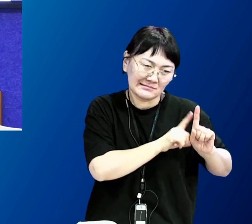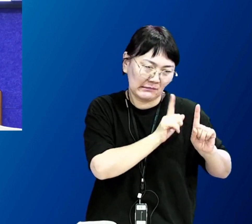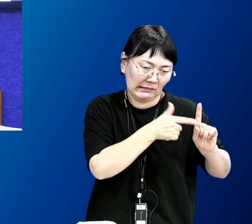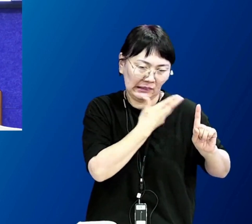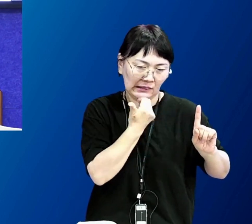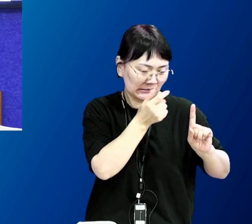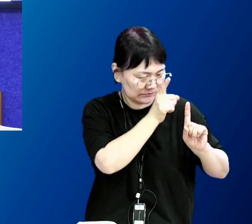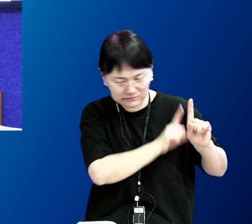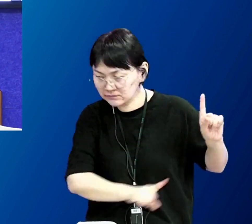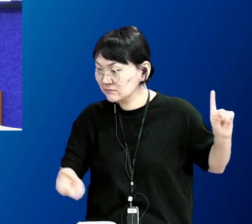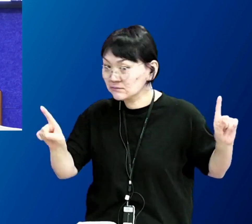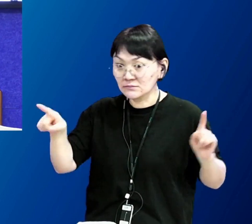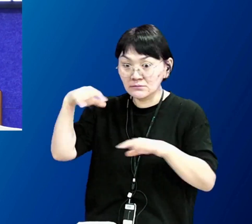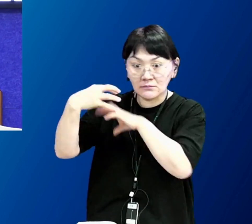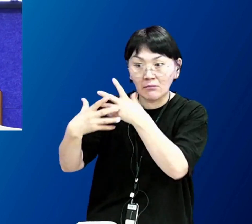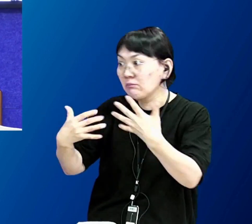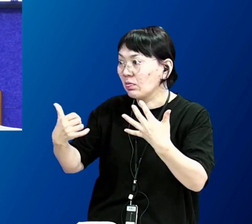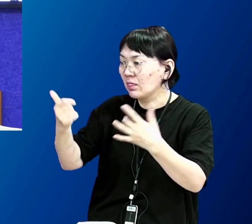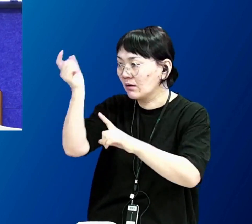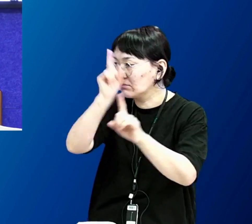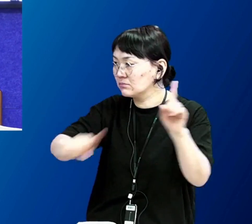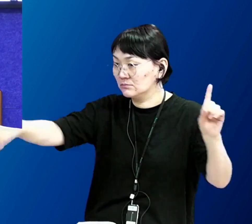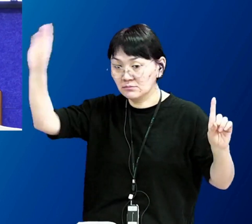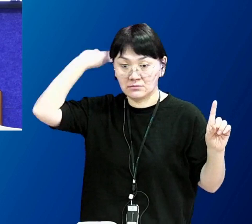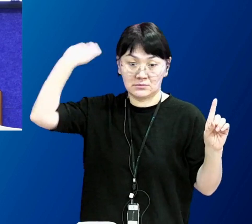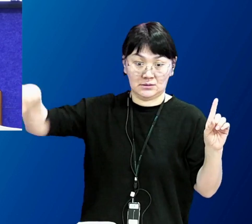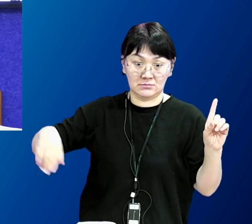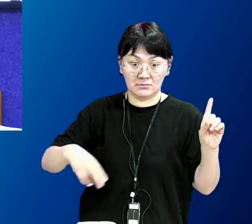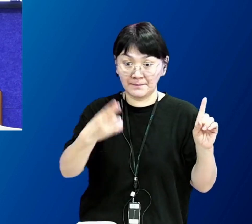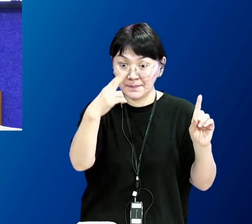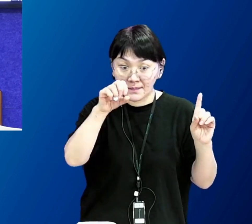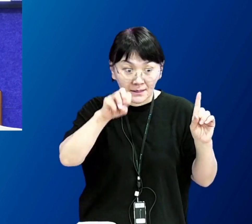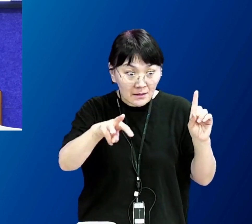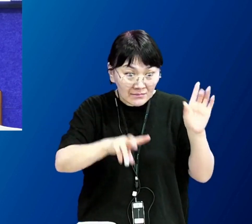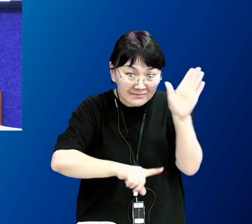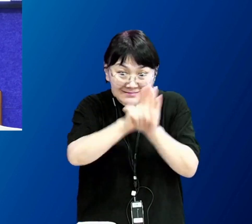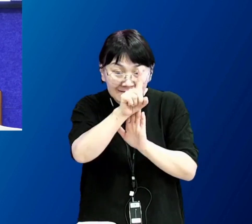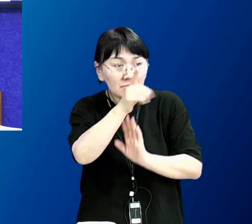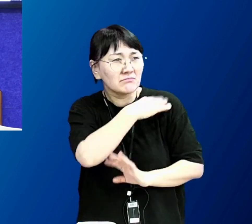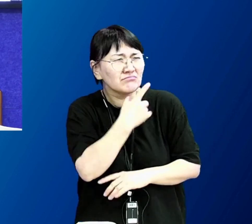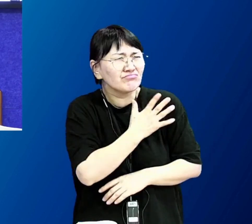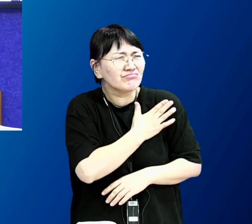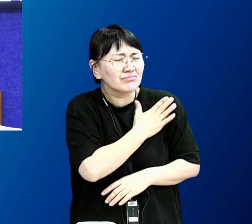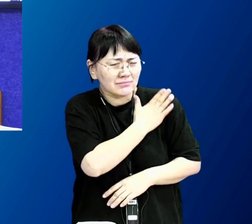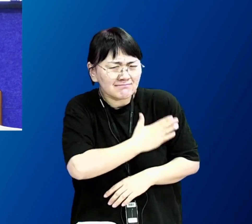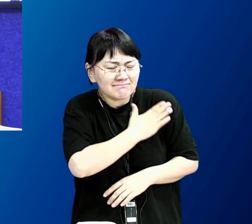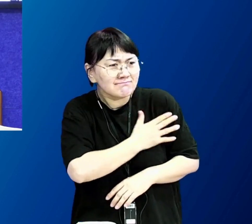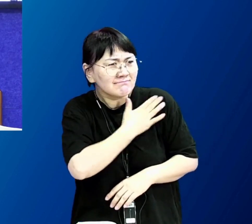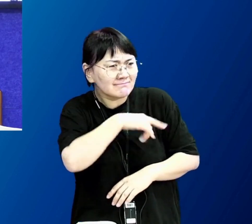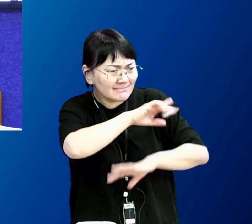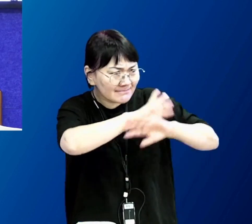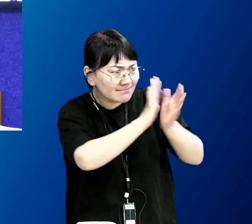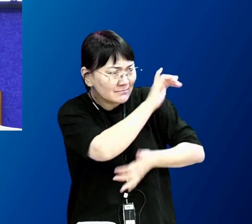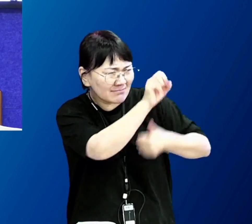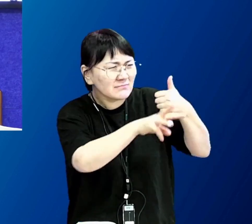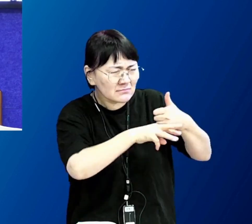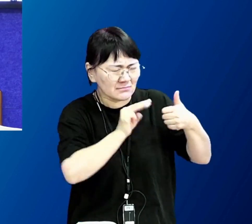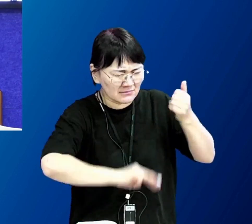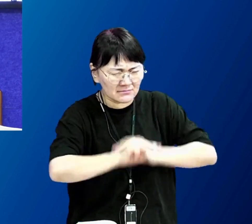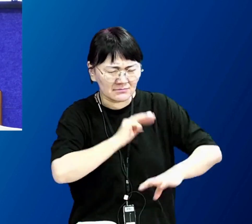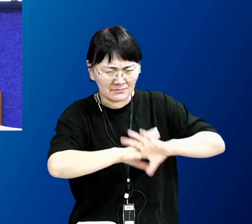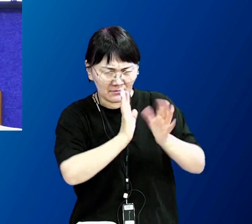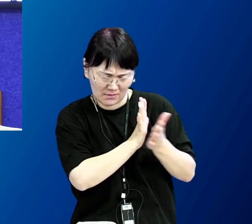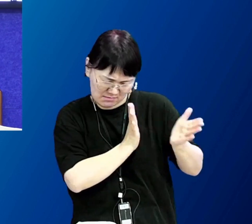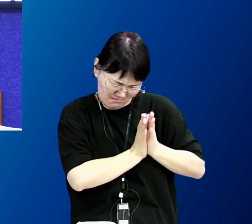орхин Тесалоник руу явсан гэж харсан. Дэм ихэндээ эзнийг хайрлан, эзний сайн мэдээг